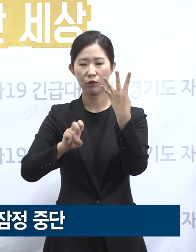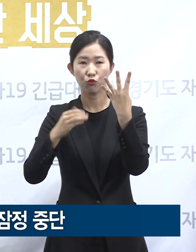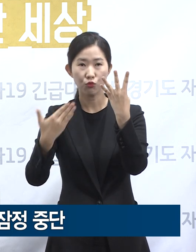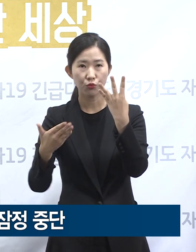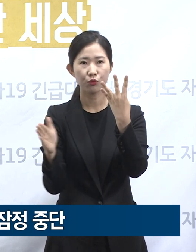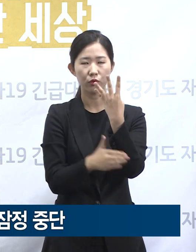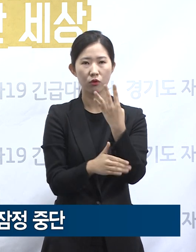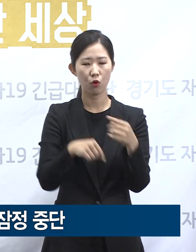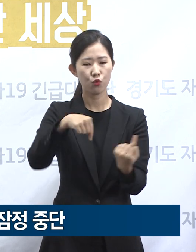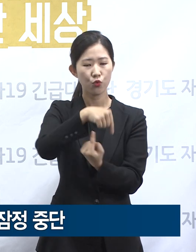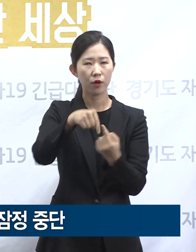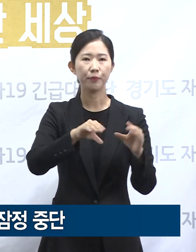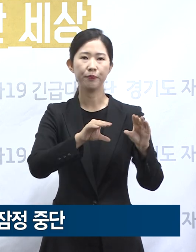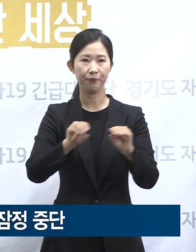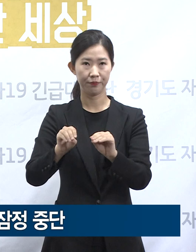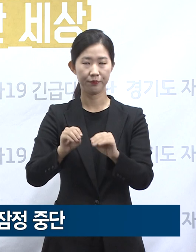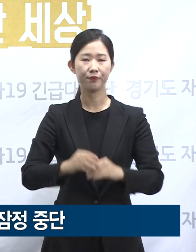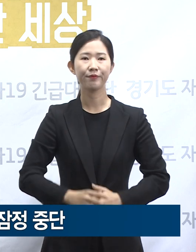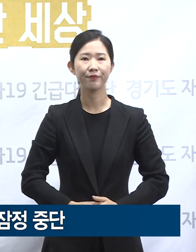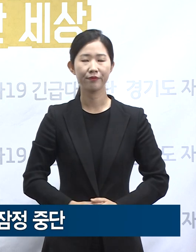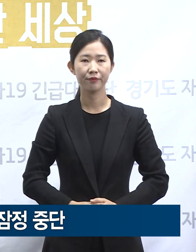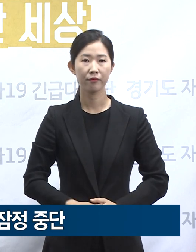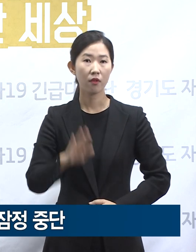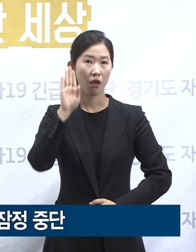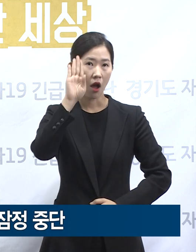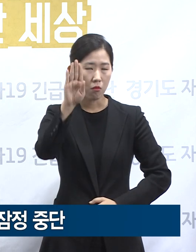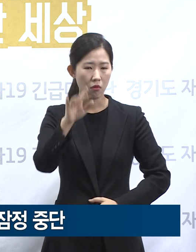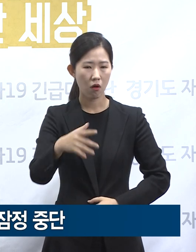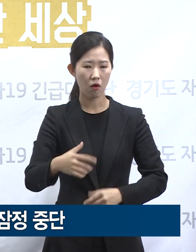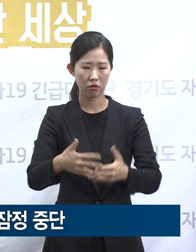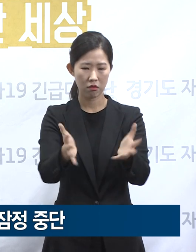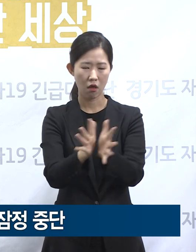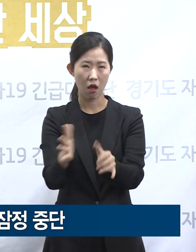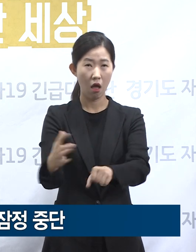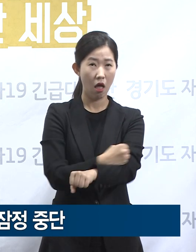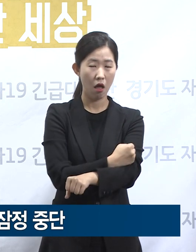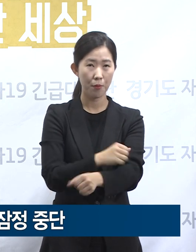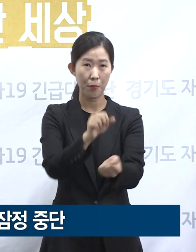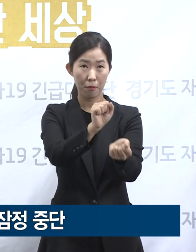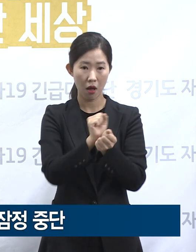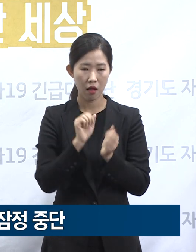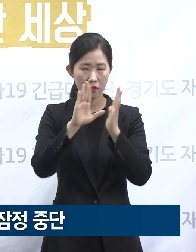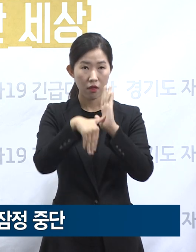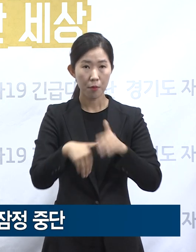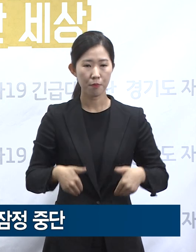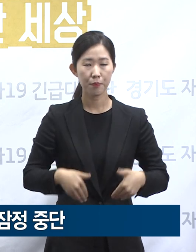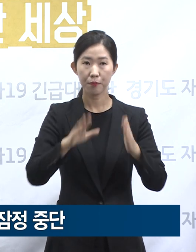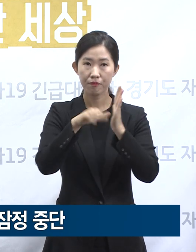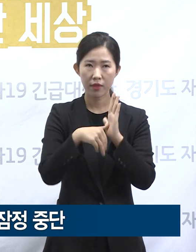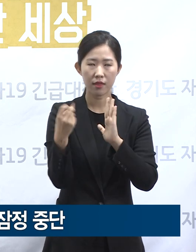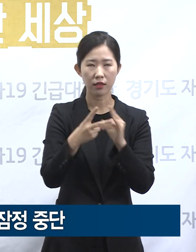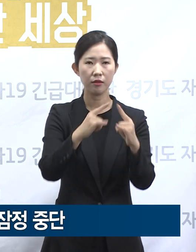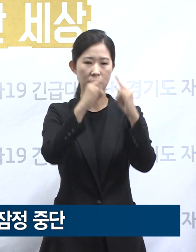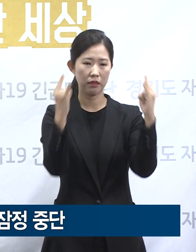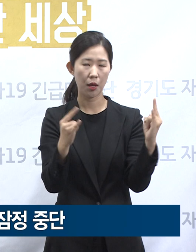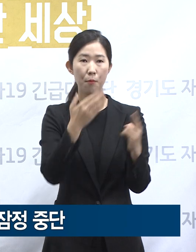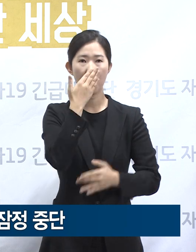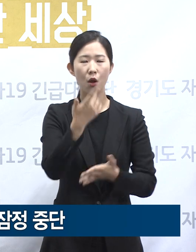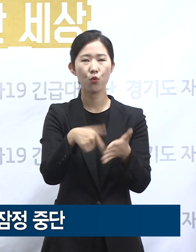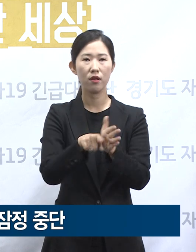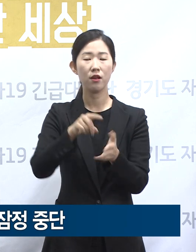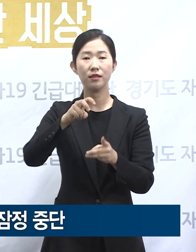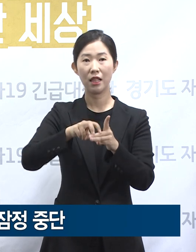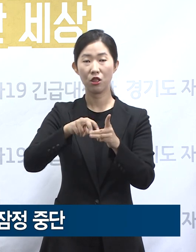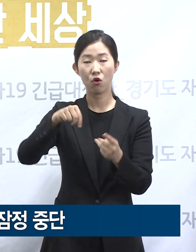잠정 중단하기로 하였습니다. 향후 집단 감염 발생 등 필요시에 재가동할 수 있도록 센터 기능은 유지할